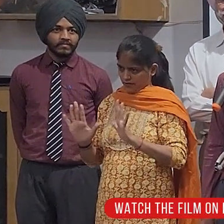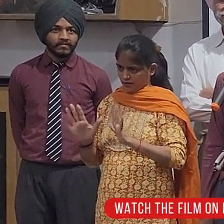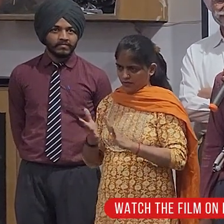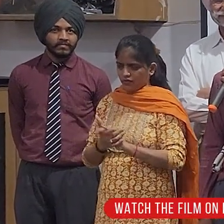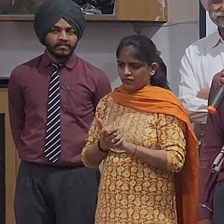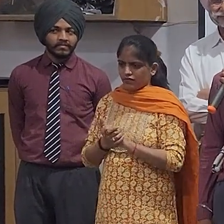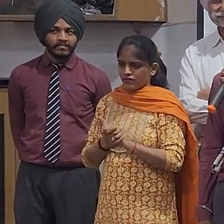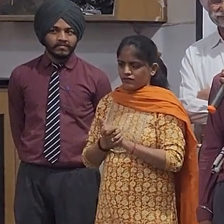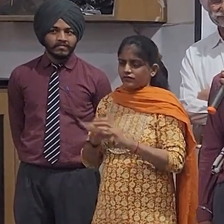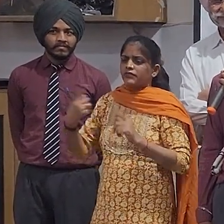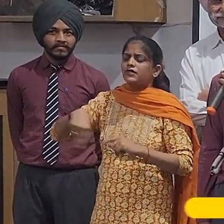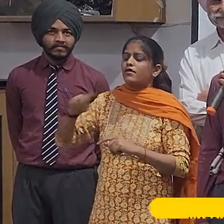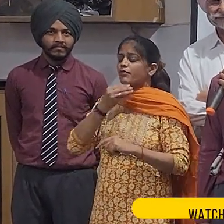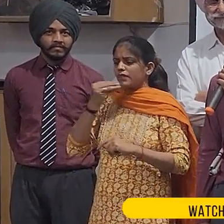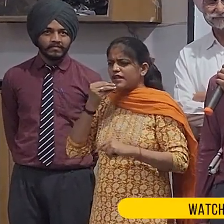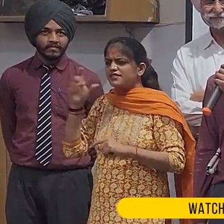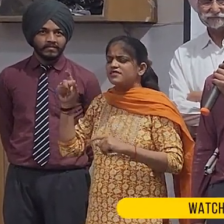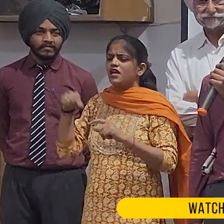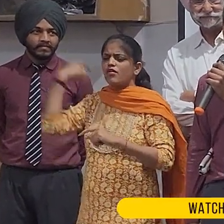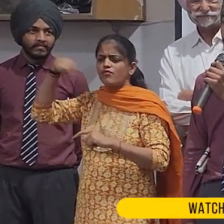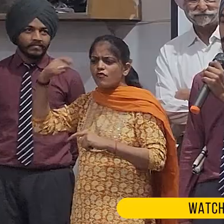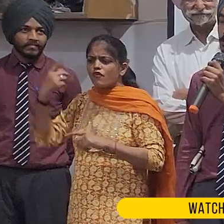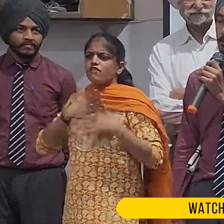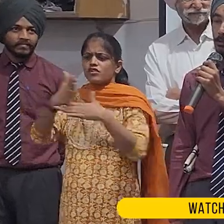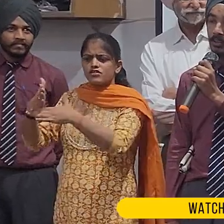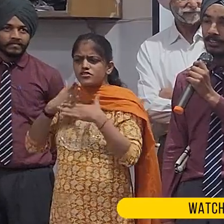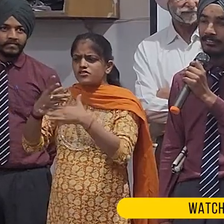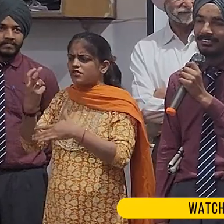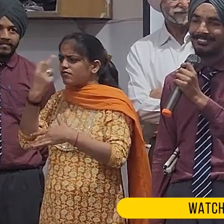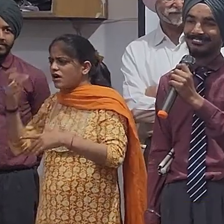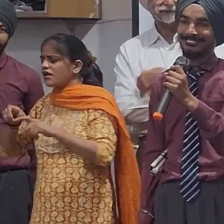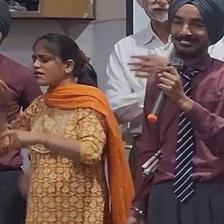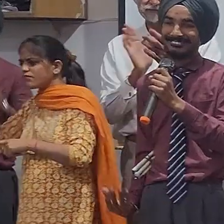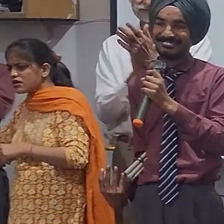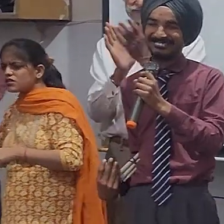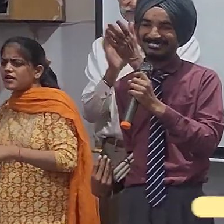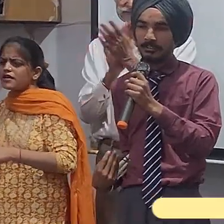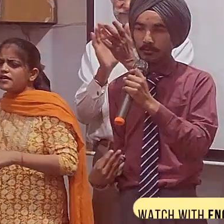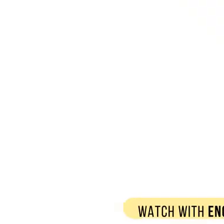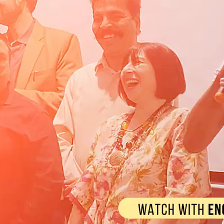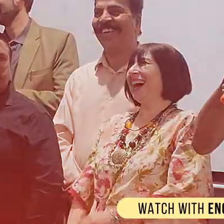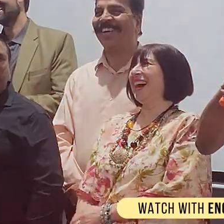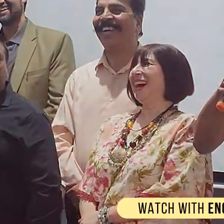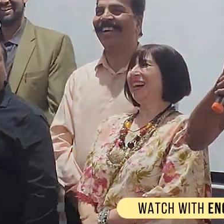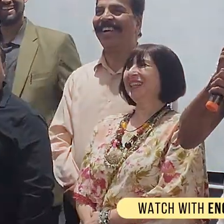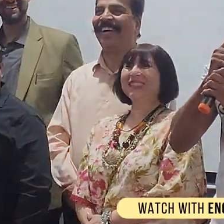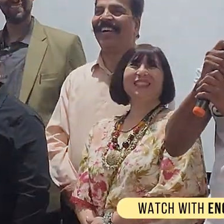हम इसको ज्यादा से ज्यादा शेयर करेंगे ताकि ऐसा कोई भी ब्लाइंड पर्सन ना हो जो इस मूवी को ना देख सके।